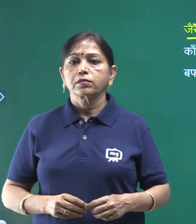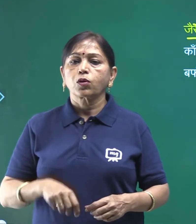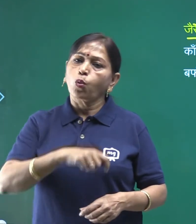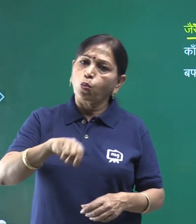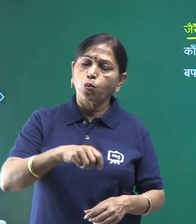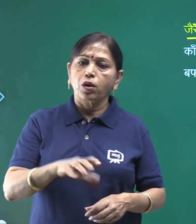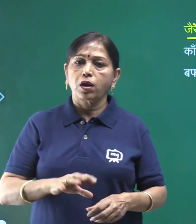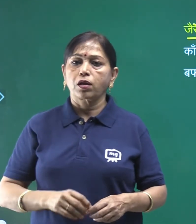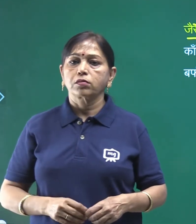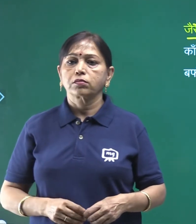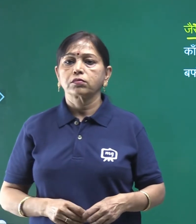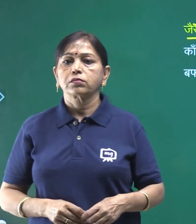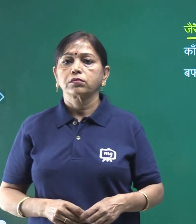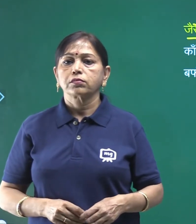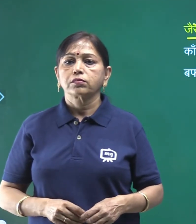घुलना,